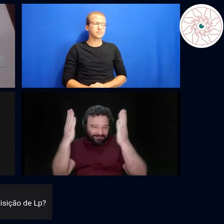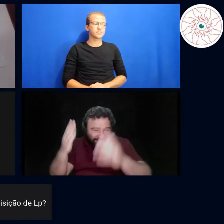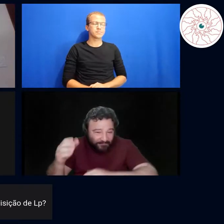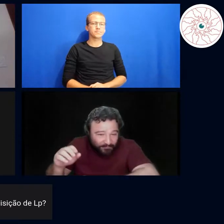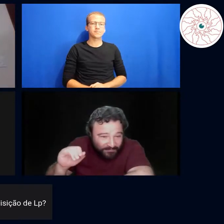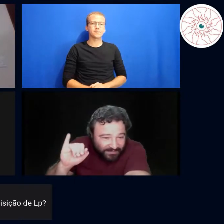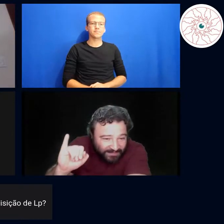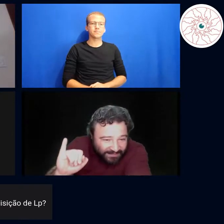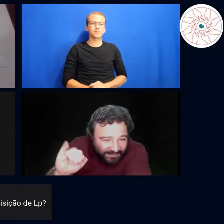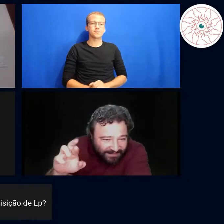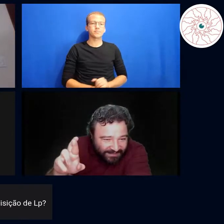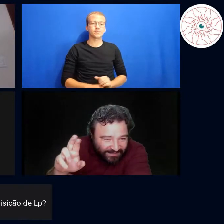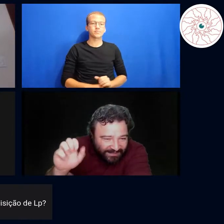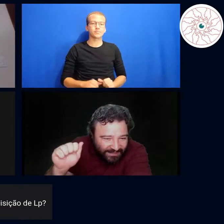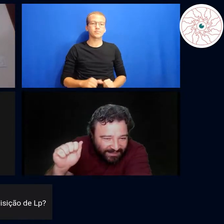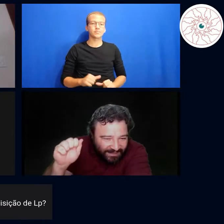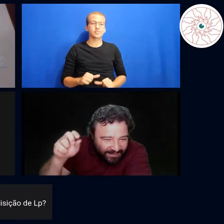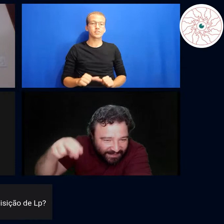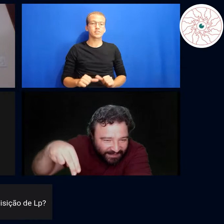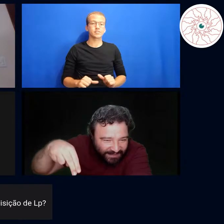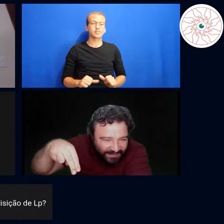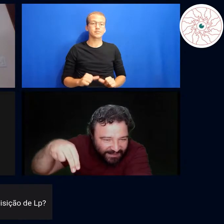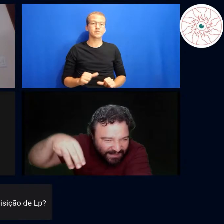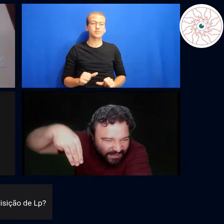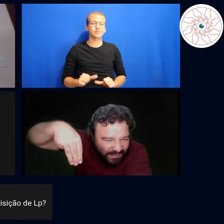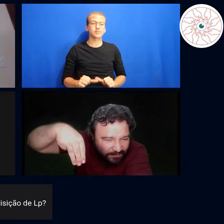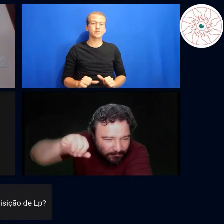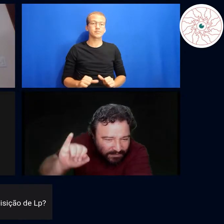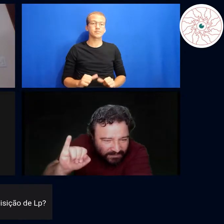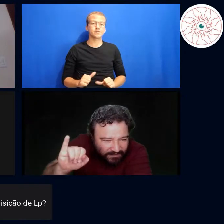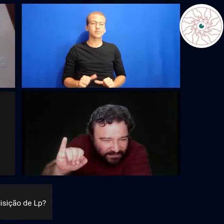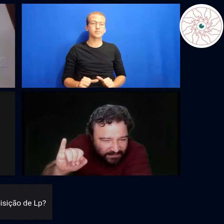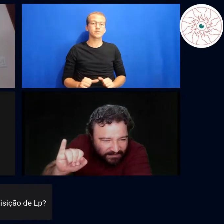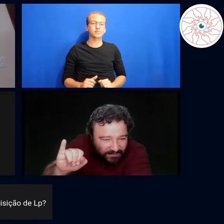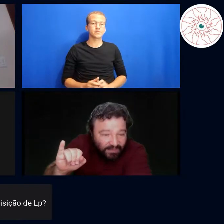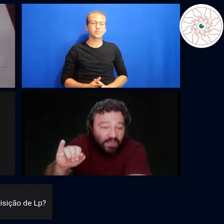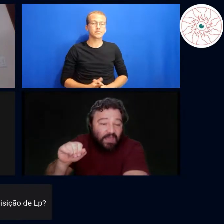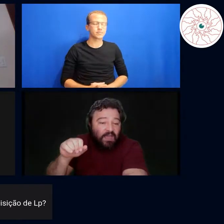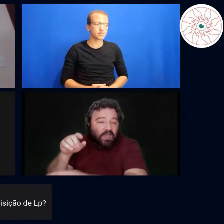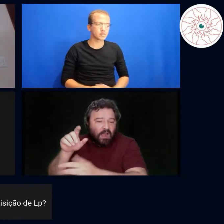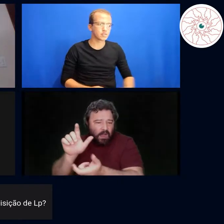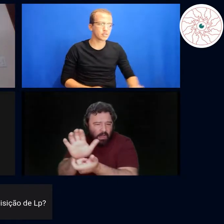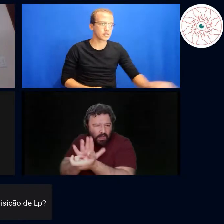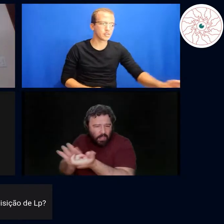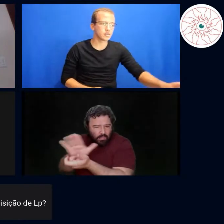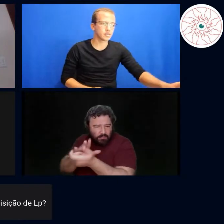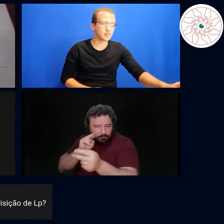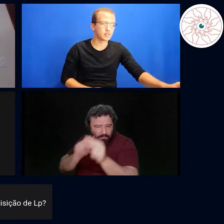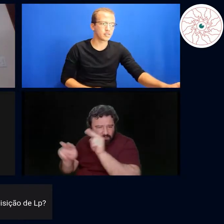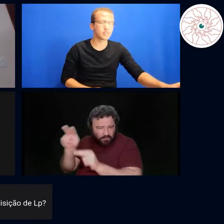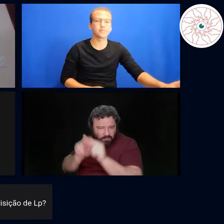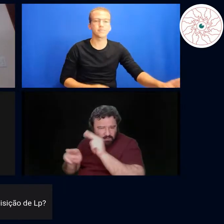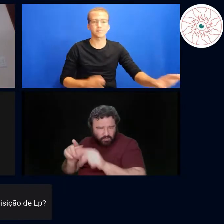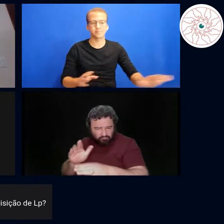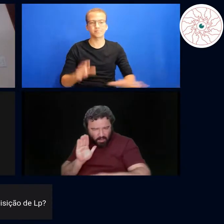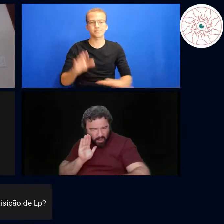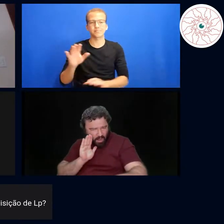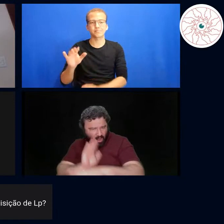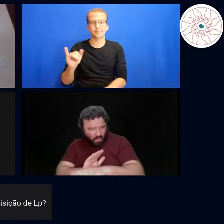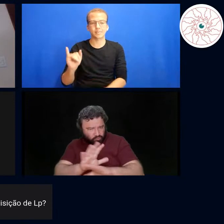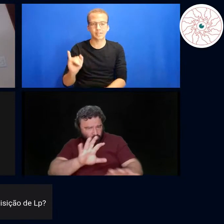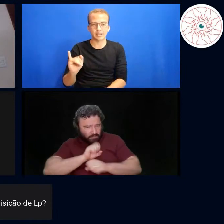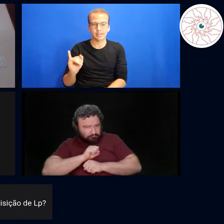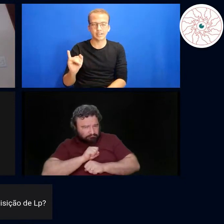Ah, sim. Temos uma pergunta, graças a Deus, uma pergunta. Ah, o Irami, o Irami pergunta: "O